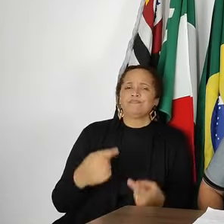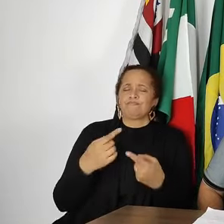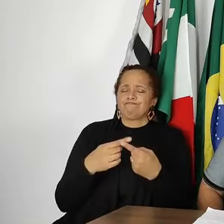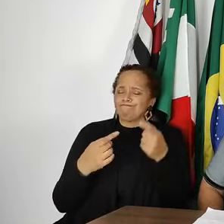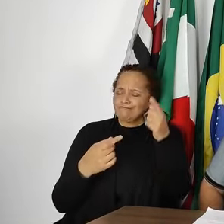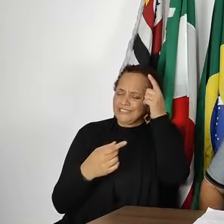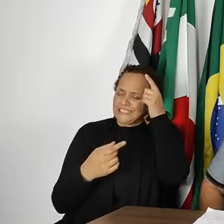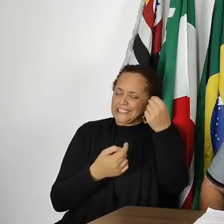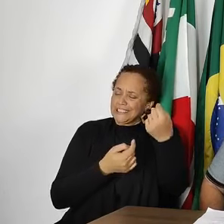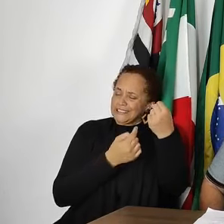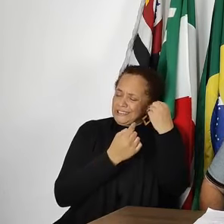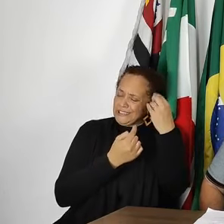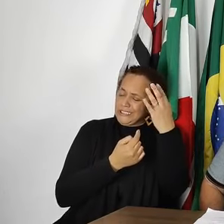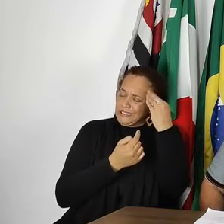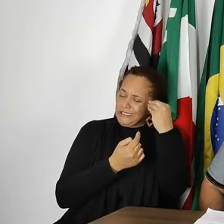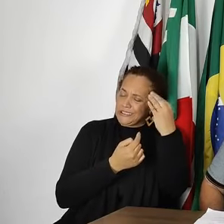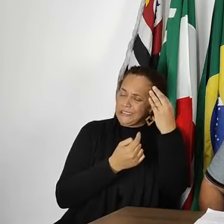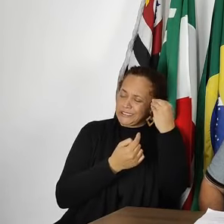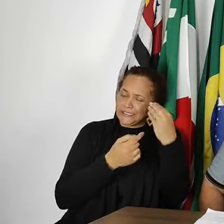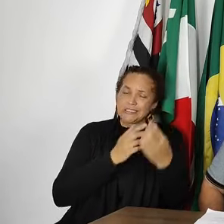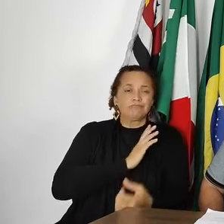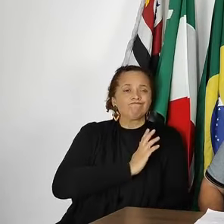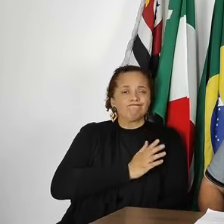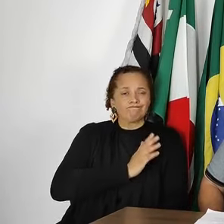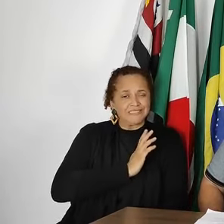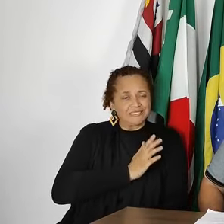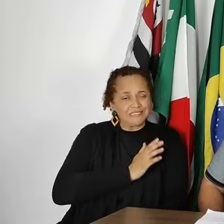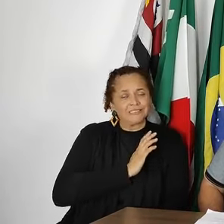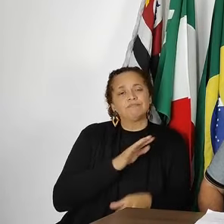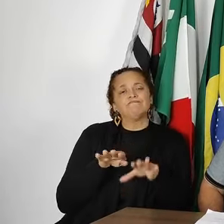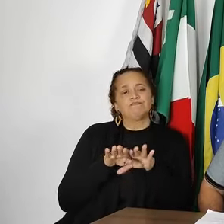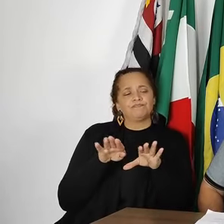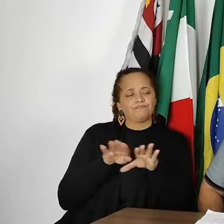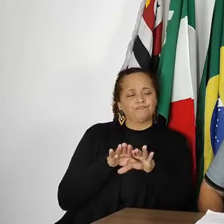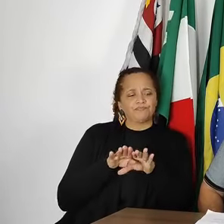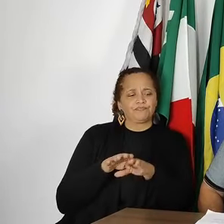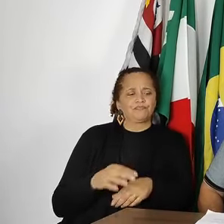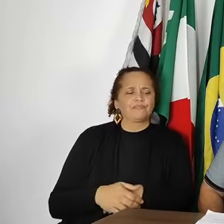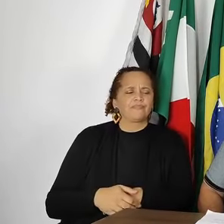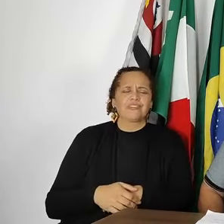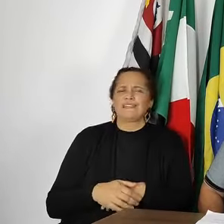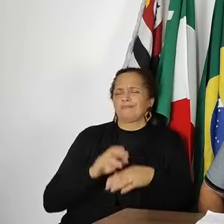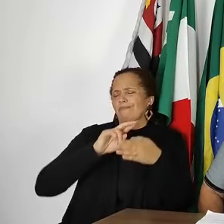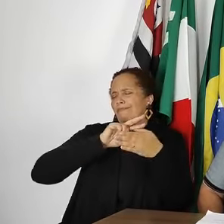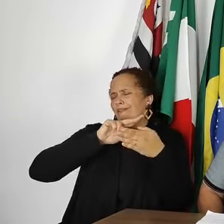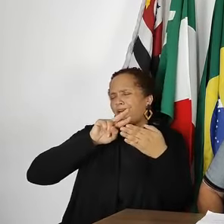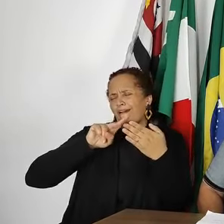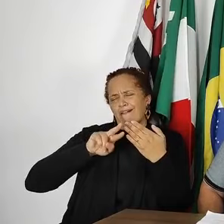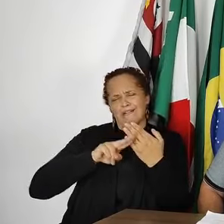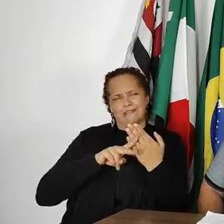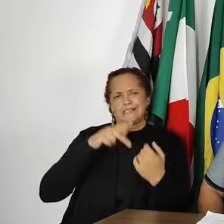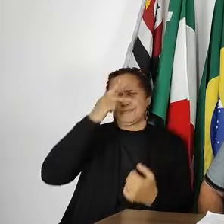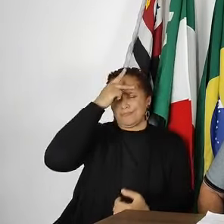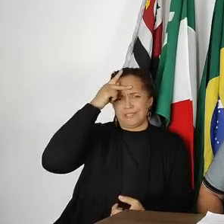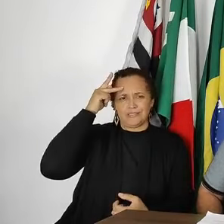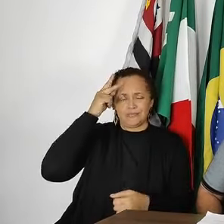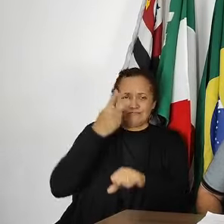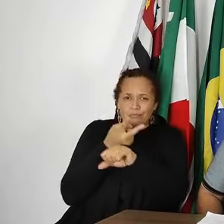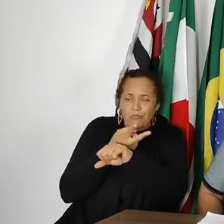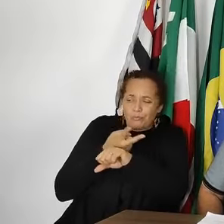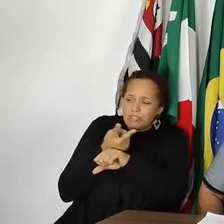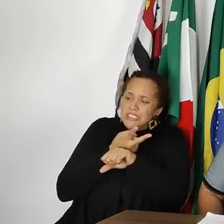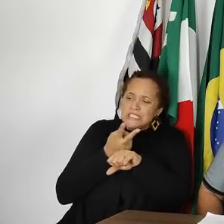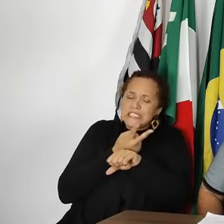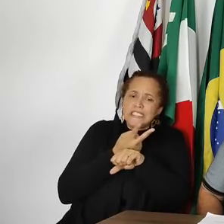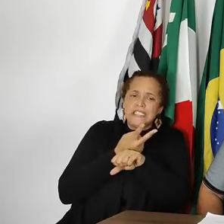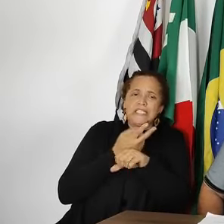né? Na mente, no nosso coração, na mente. Né? E assim, o número de pessoas que procuram profissionais